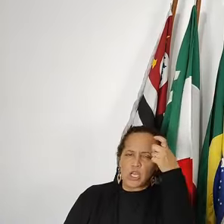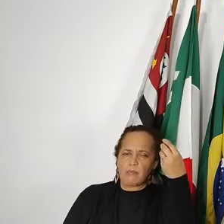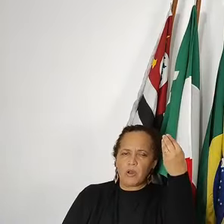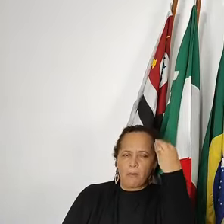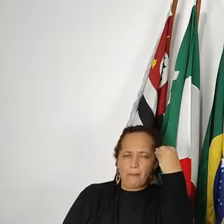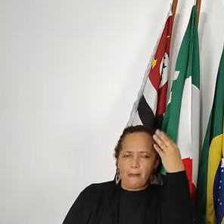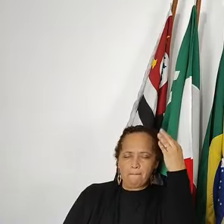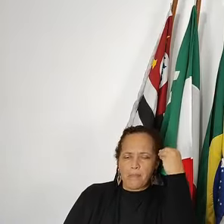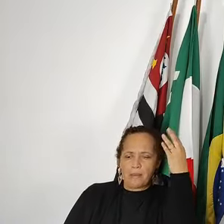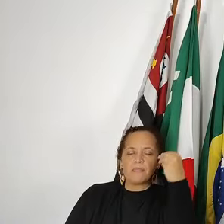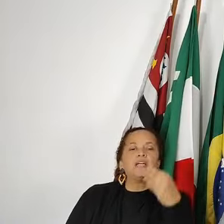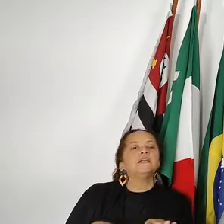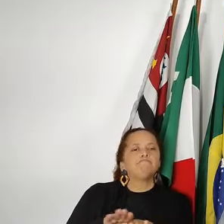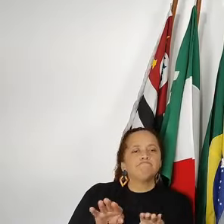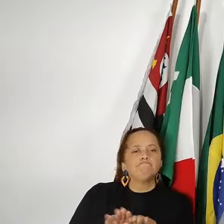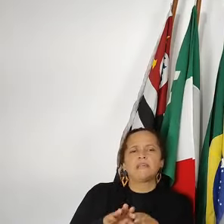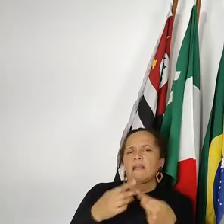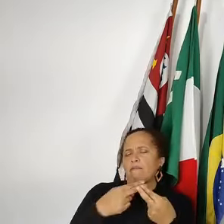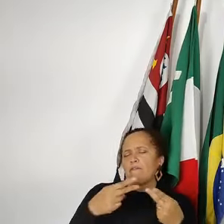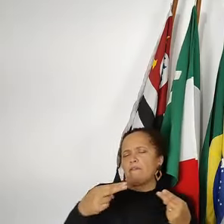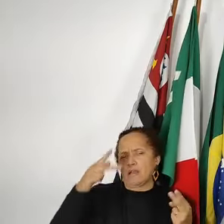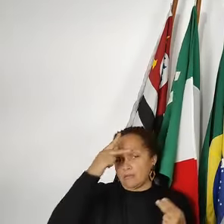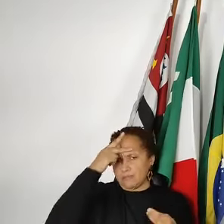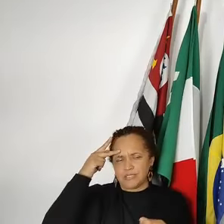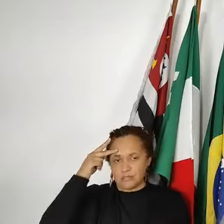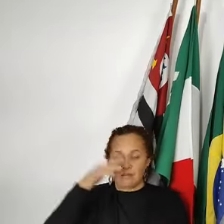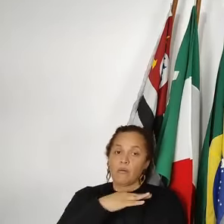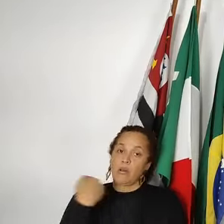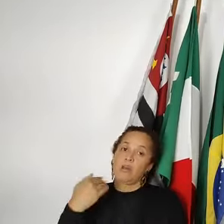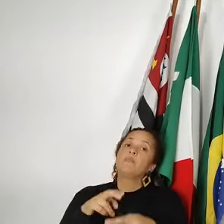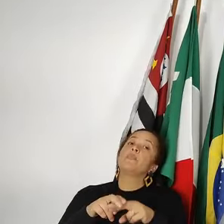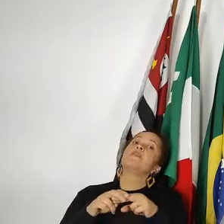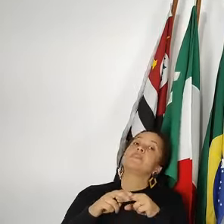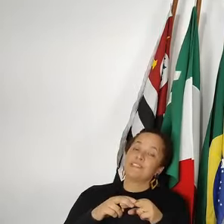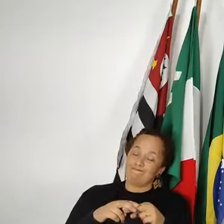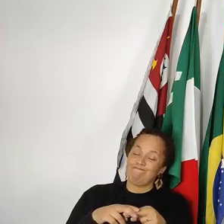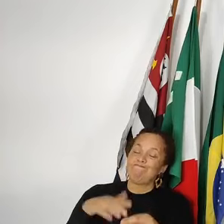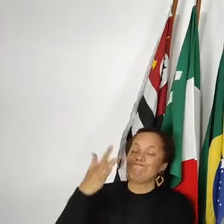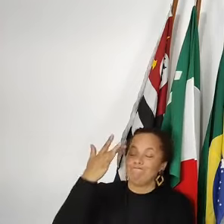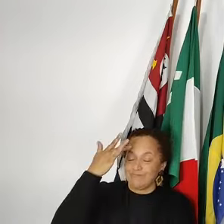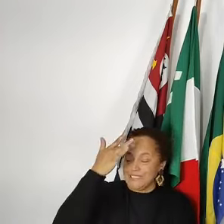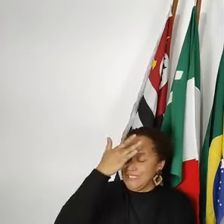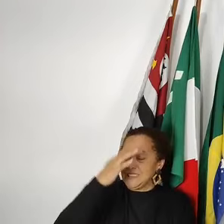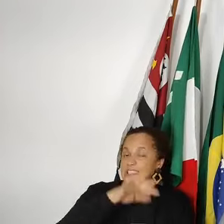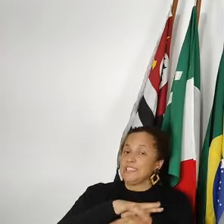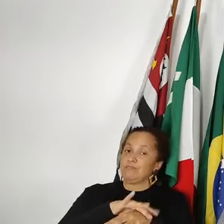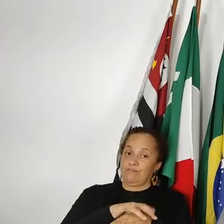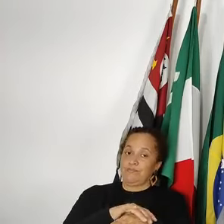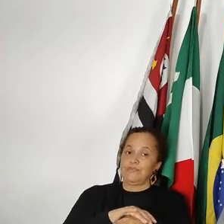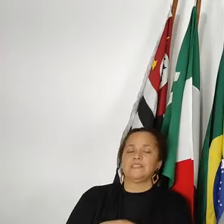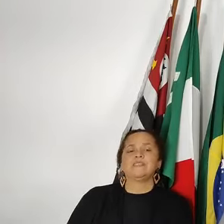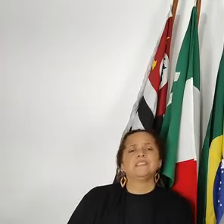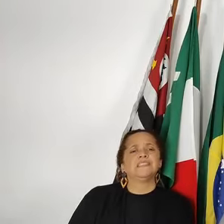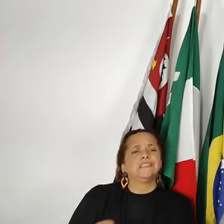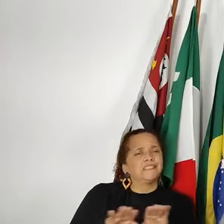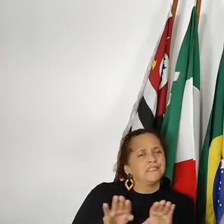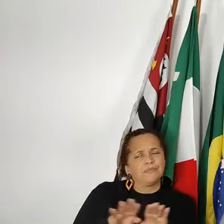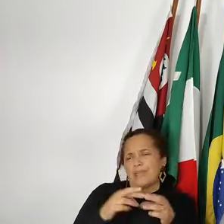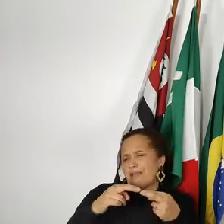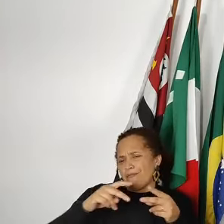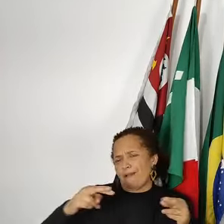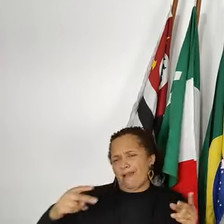tem ceifado a vida das pessoas por conta disso, né? Sem falar nas ações, inúmeras barbaridades